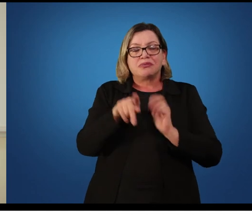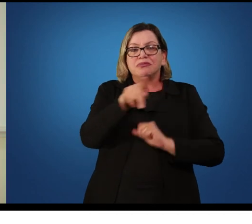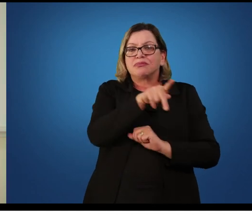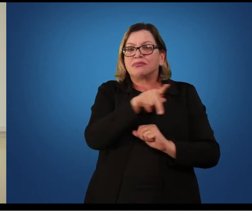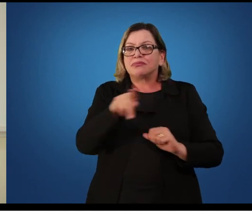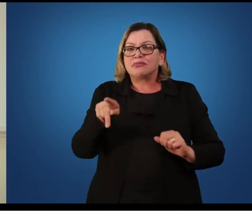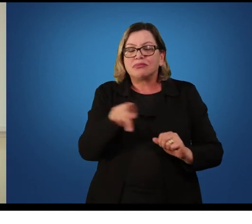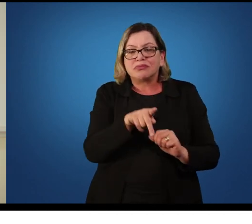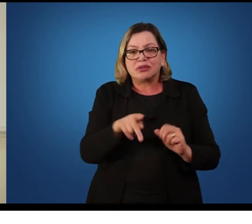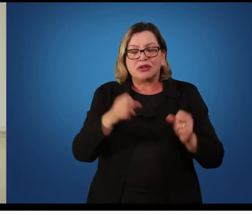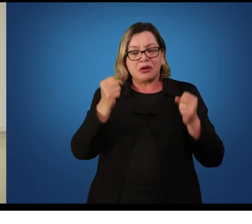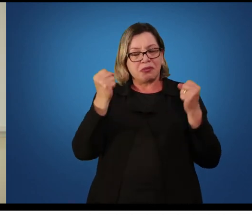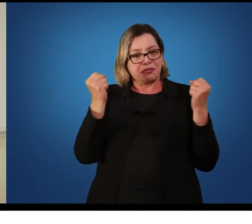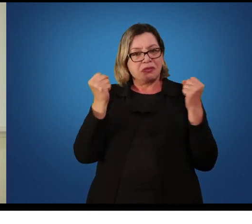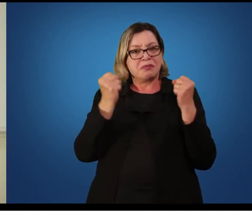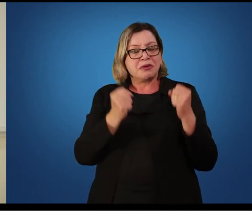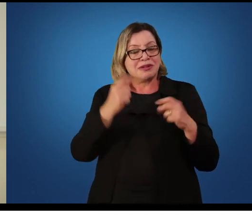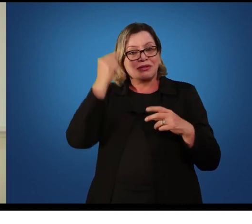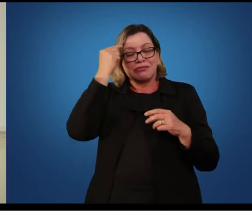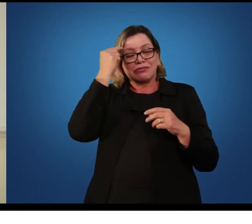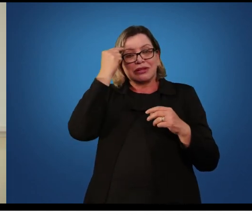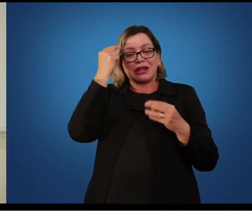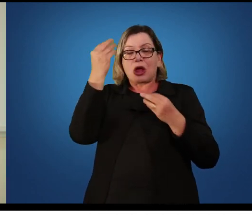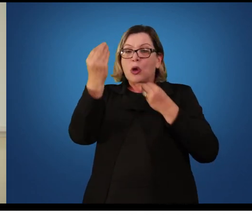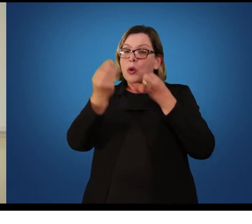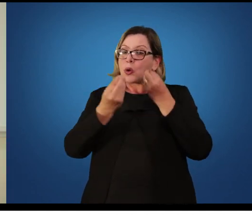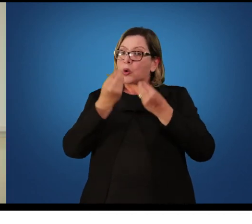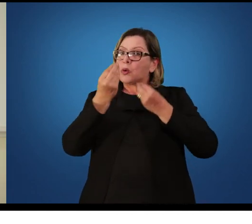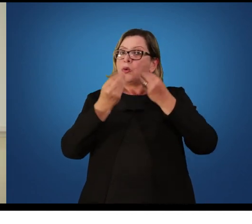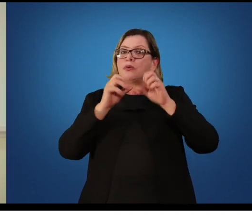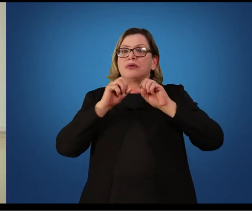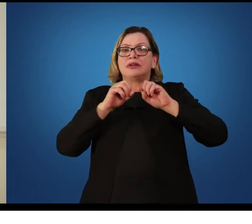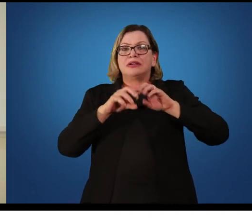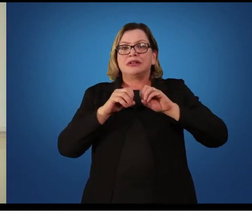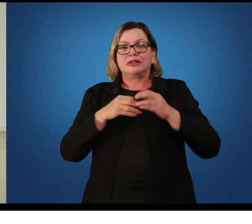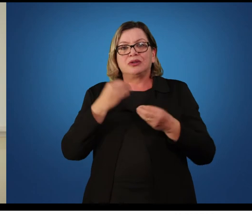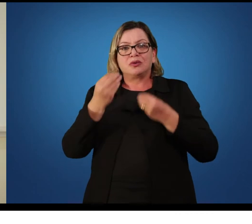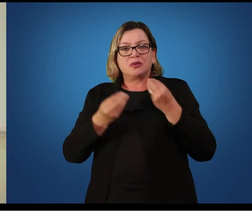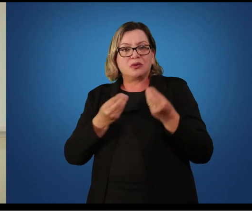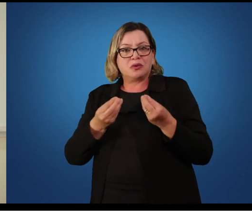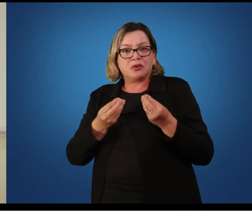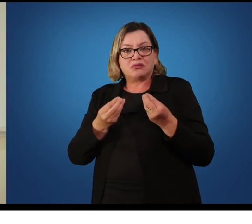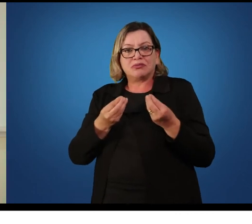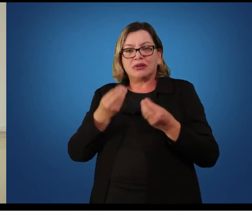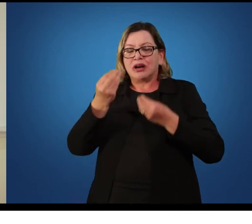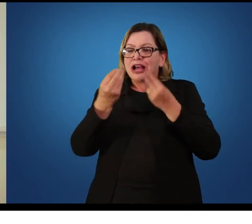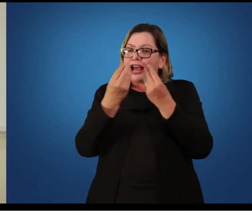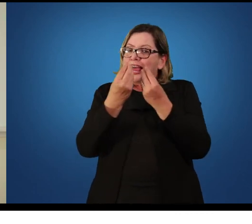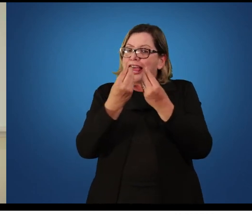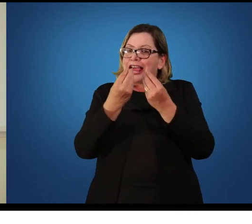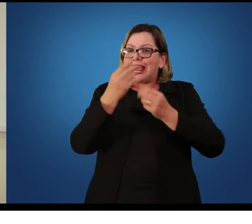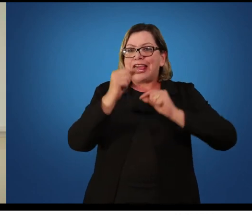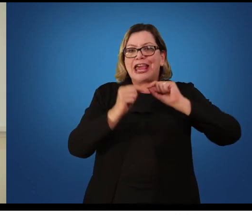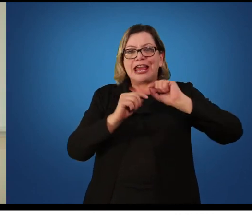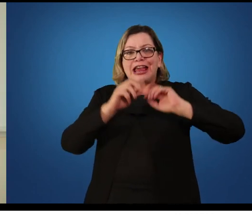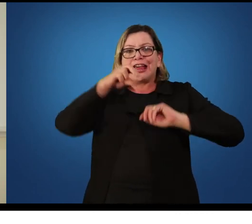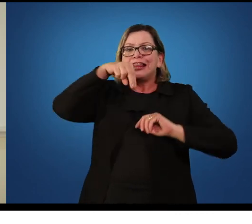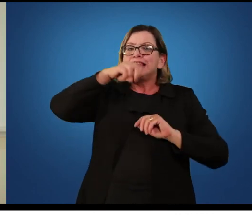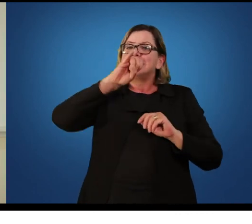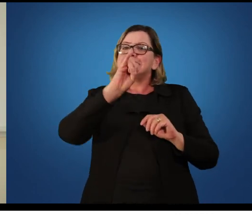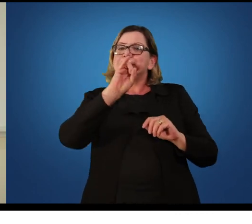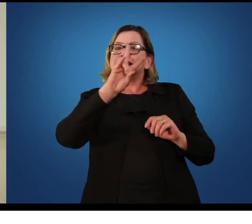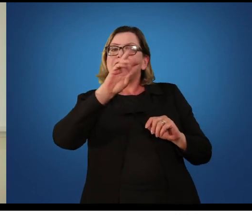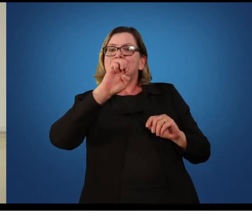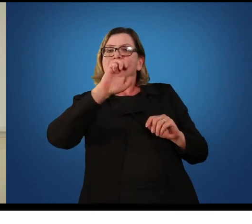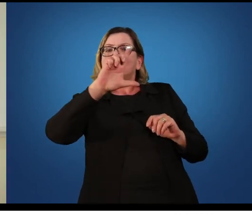para que ele possa pensar nas variáveis de ensino, como a instrução, o nível de complexidade e a organização